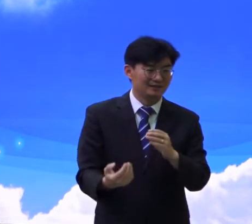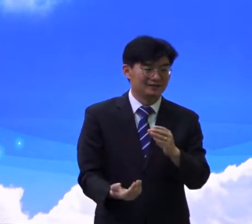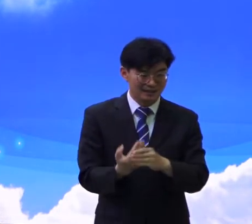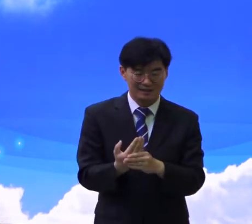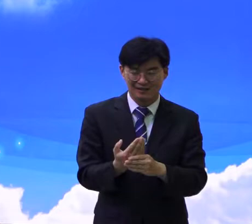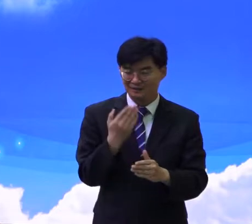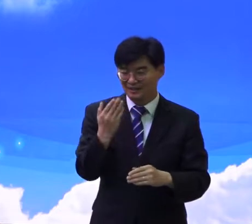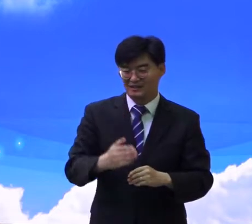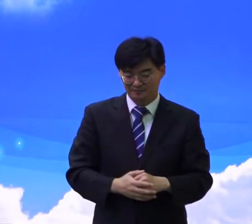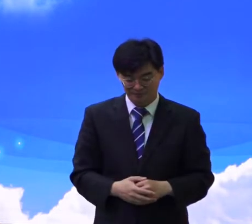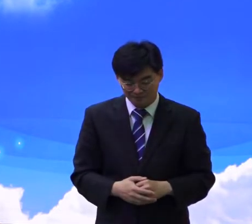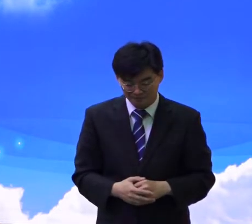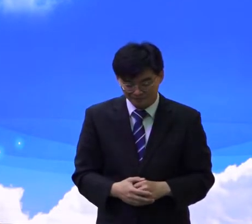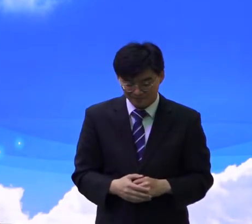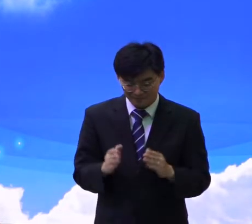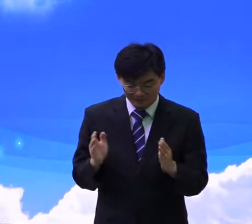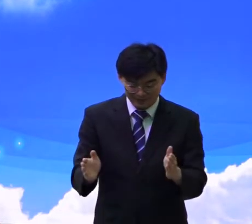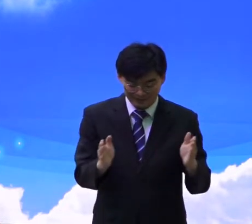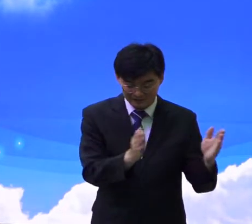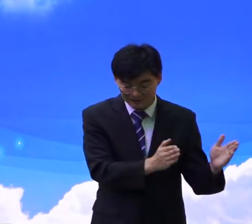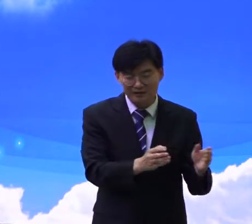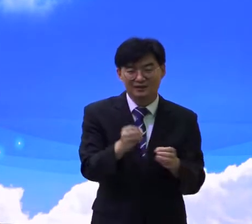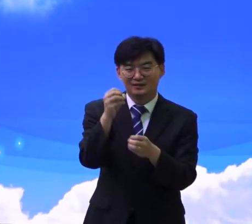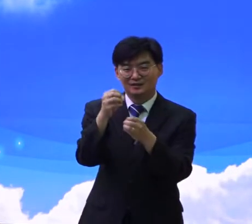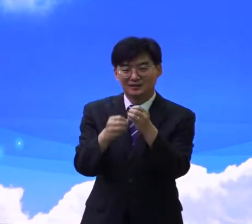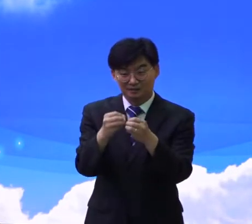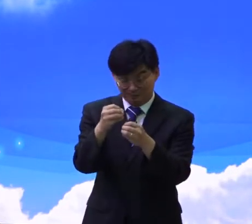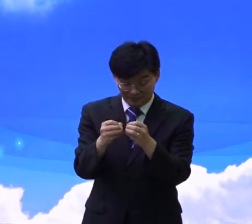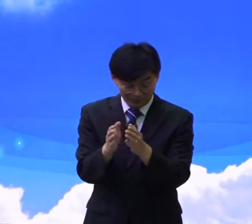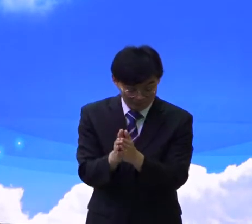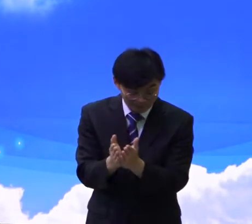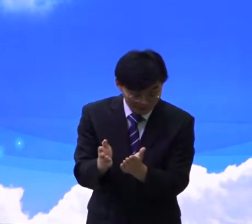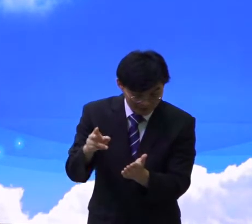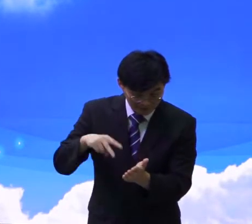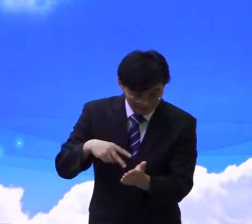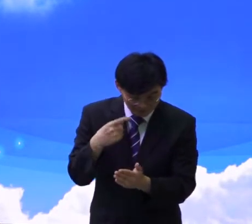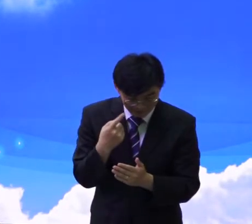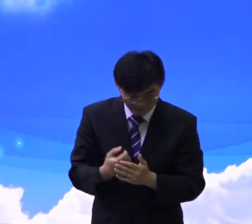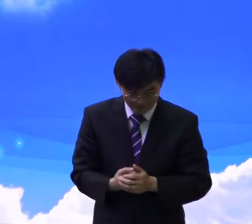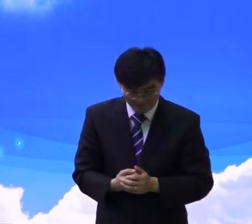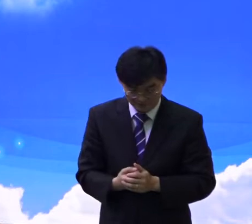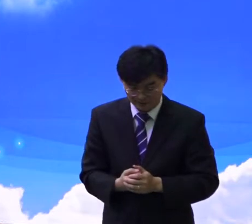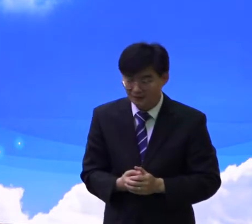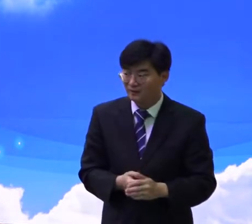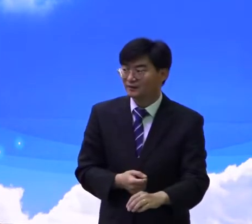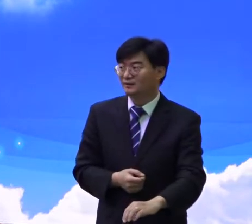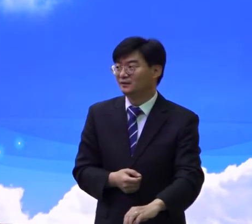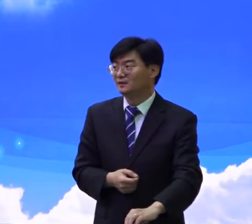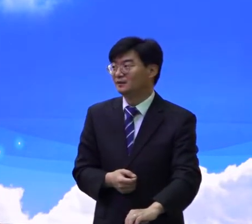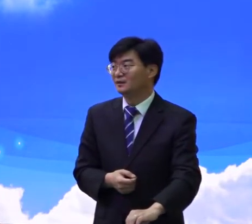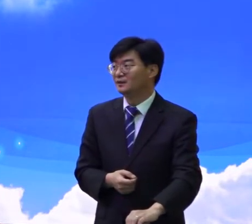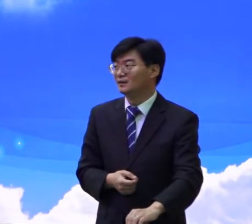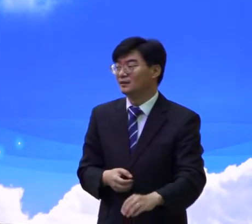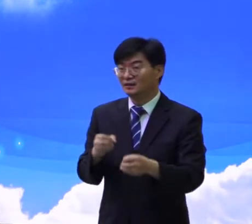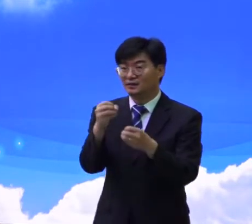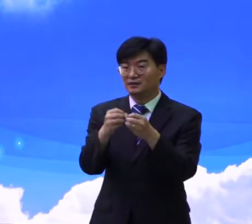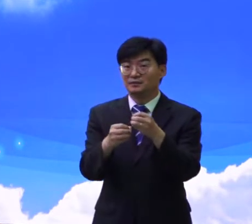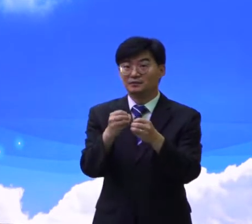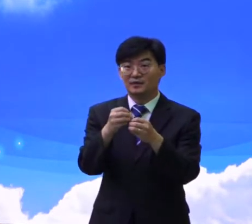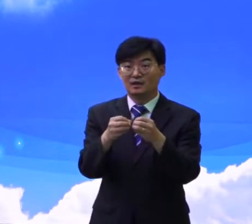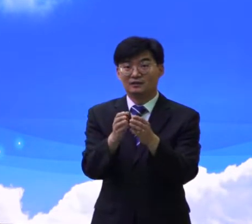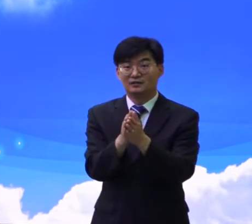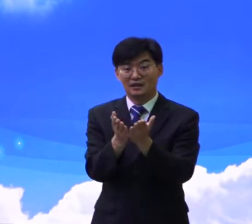마지막으로 시편 119편 시편 기자의 기도를 여러분 소개하려고 합니다. 시편 119편